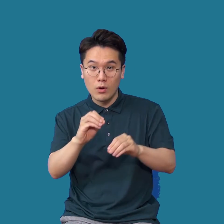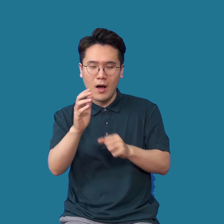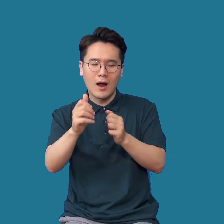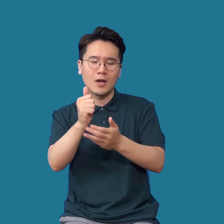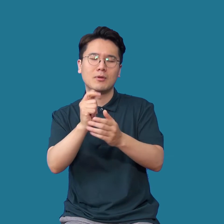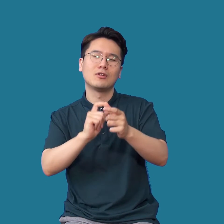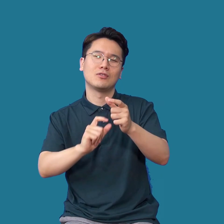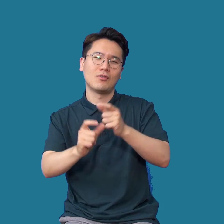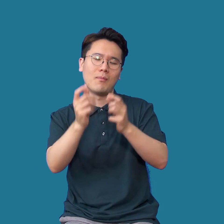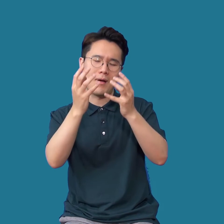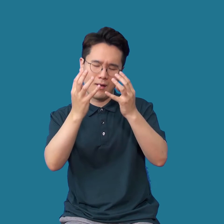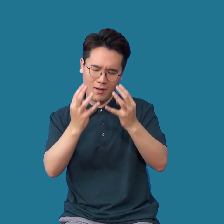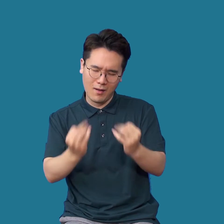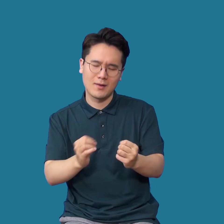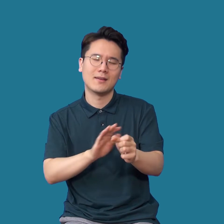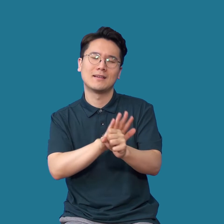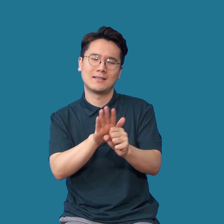증거입니다.